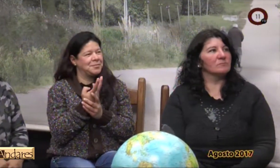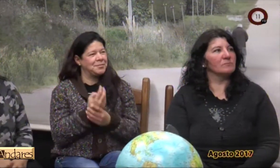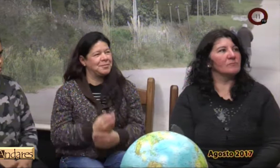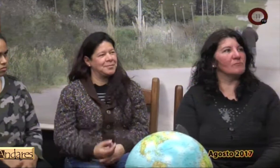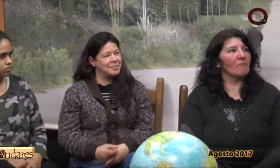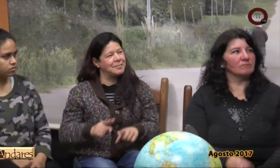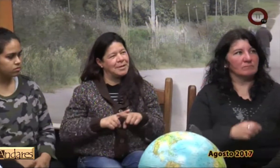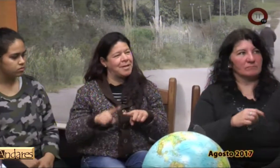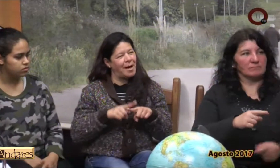Zanahoria